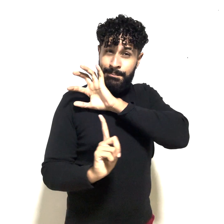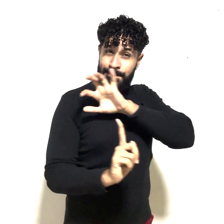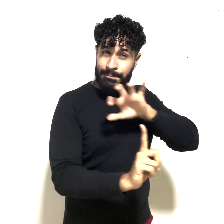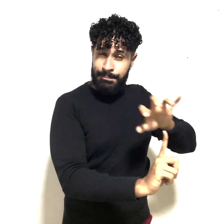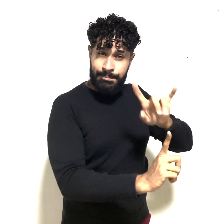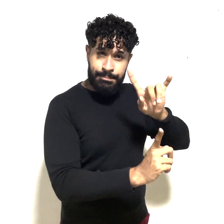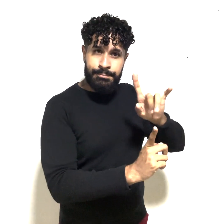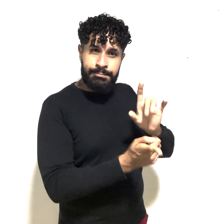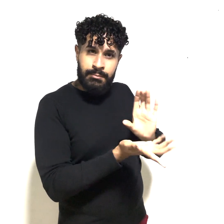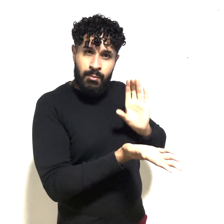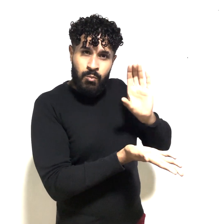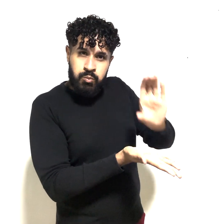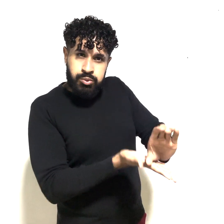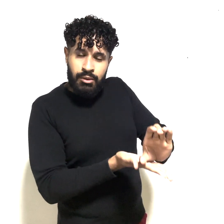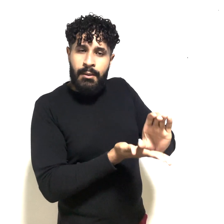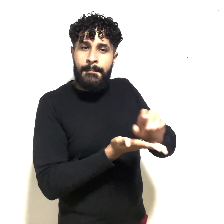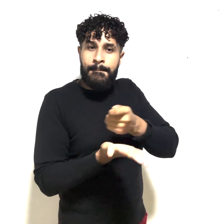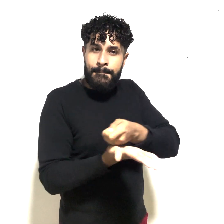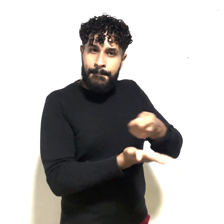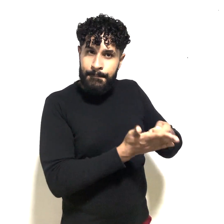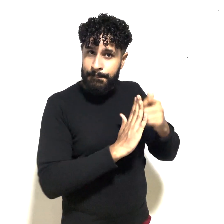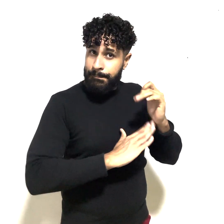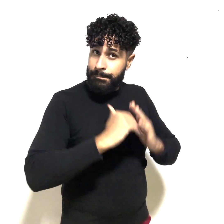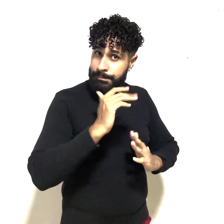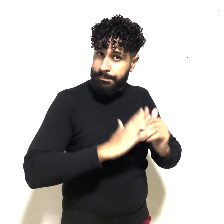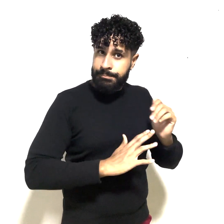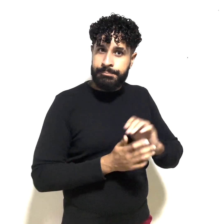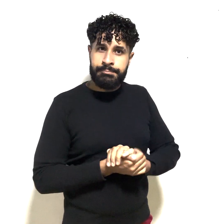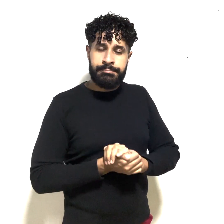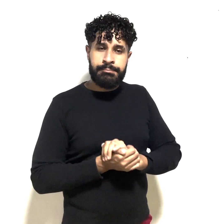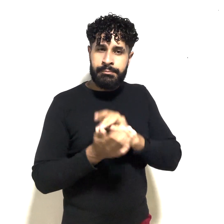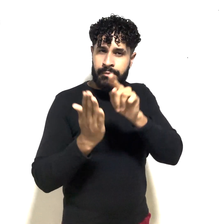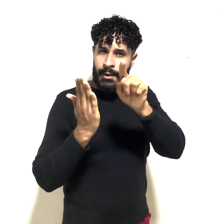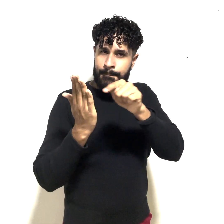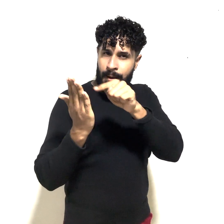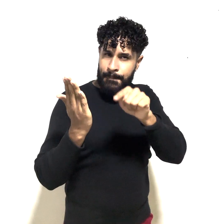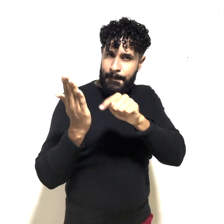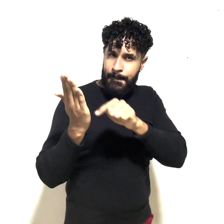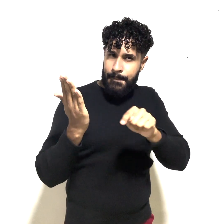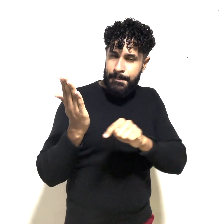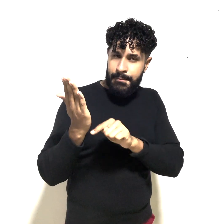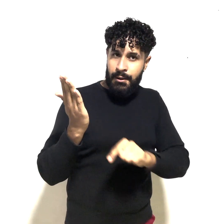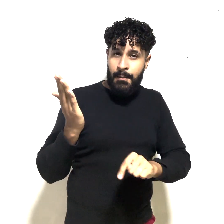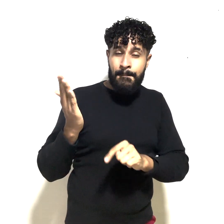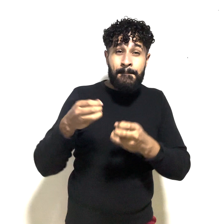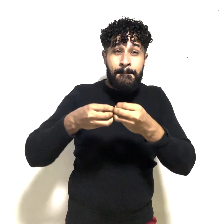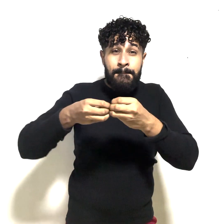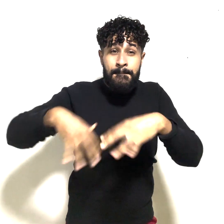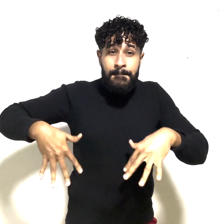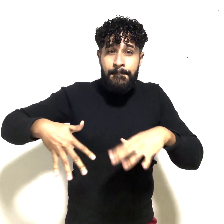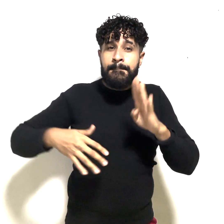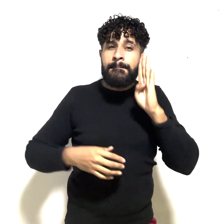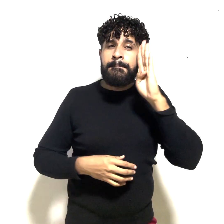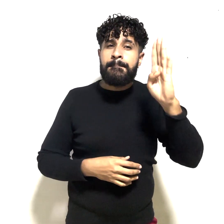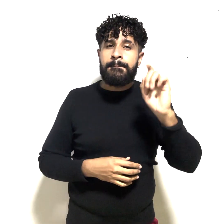despesas de pessoal os vetos atingem em especial o cumprimento da